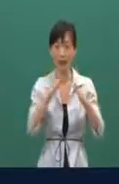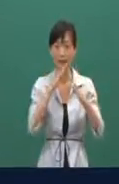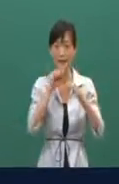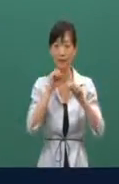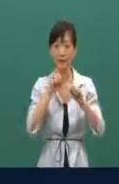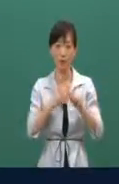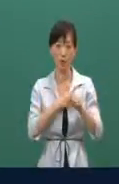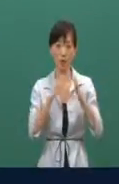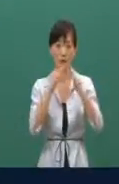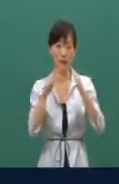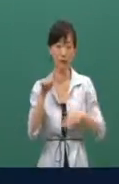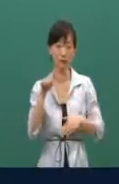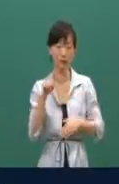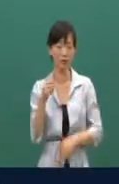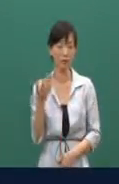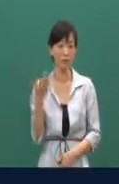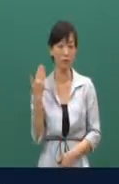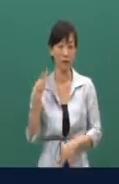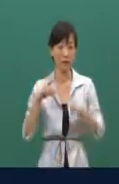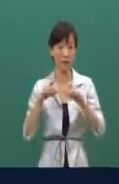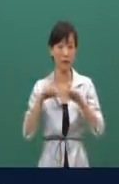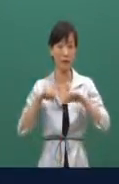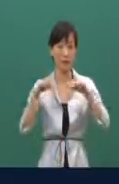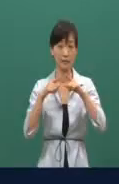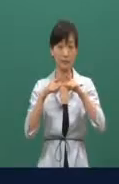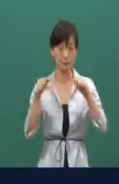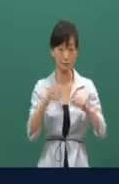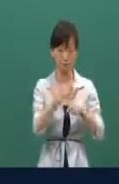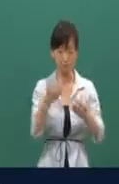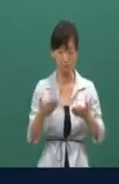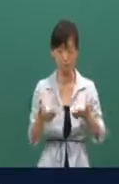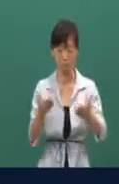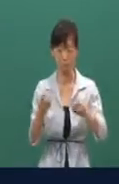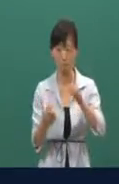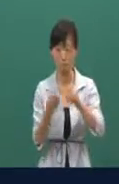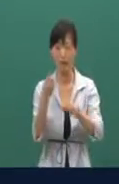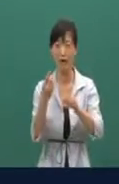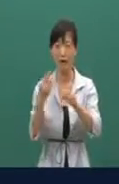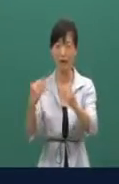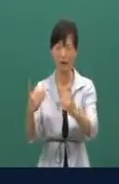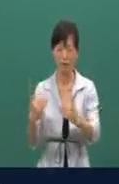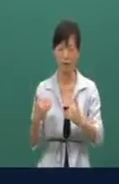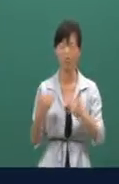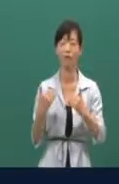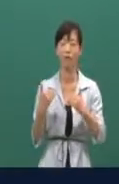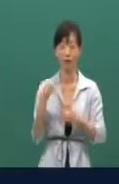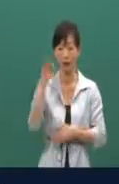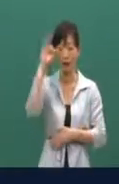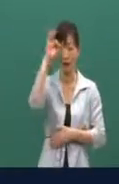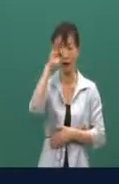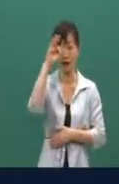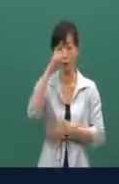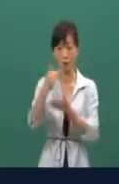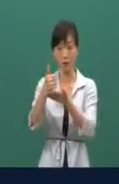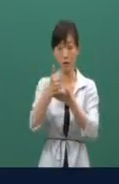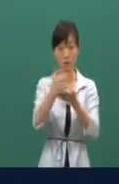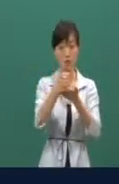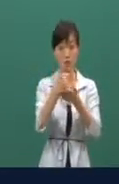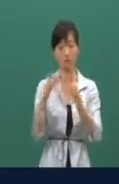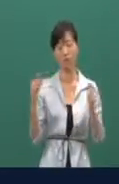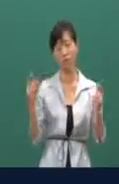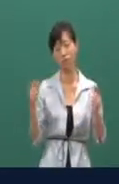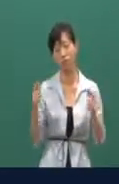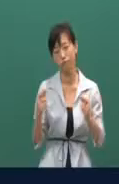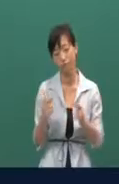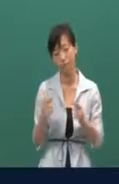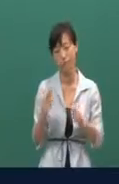博覧会実行委員会では東日本大震災の影響による観光客の減